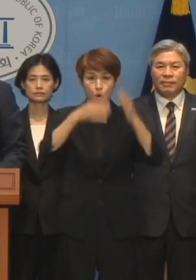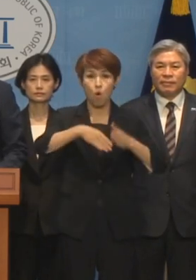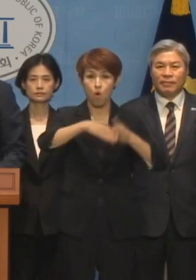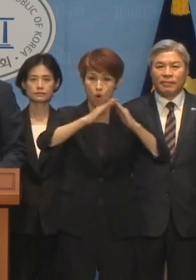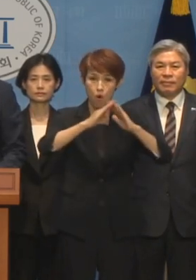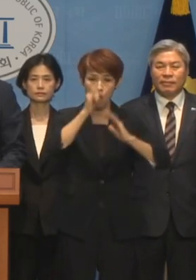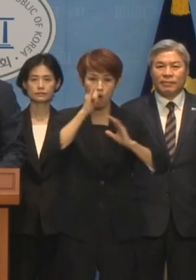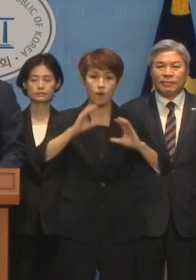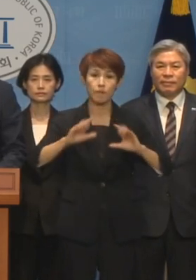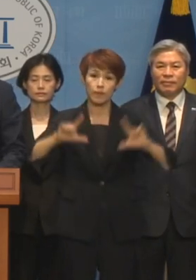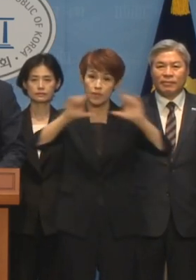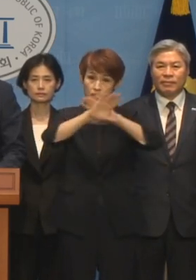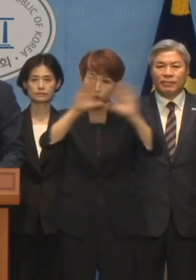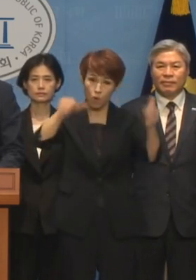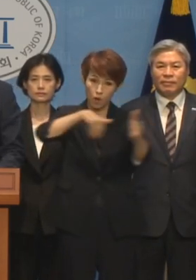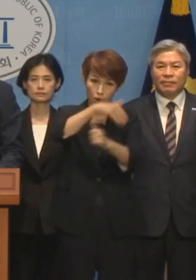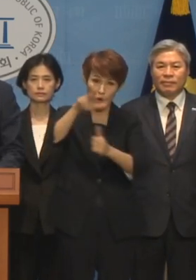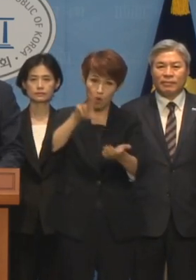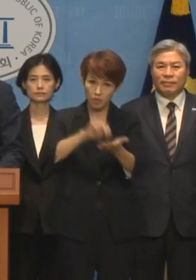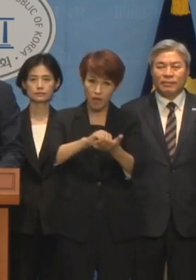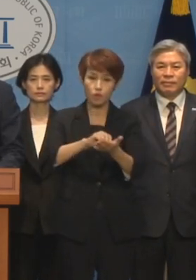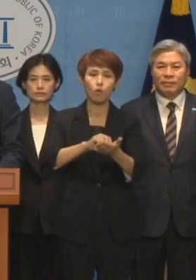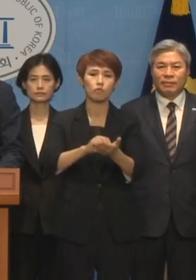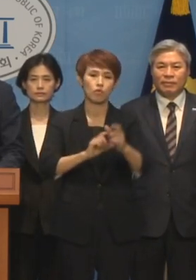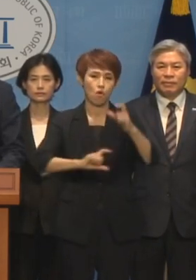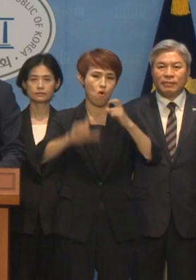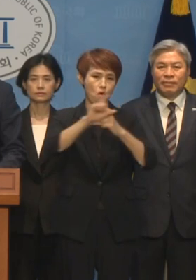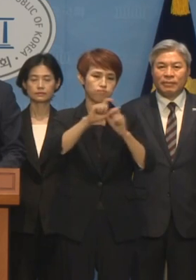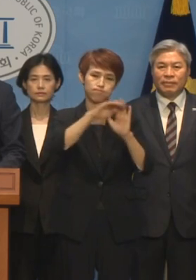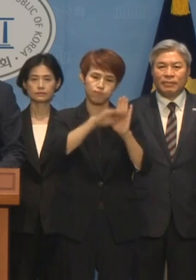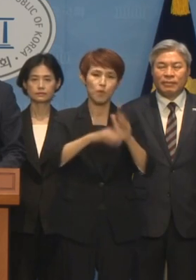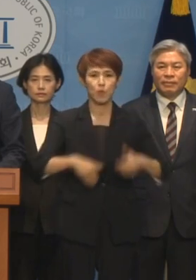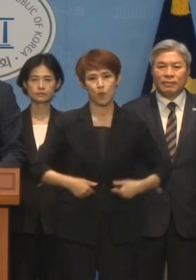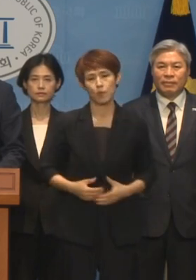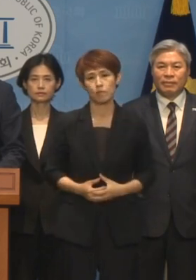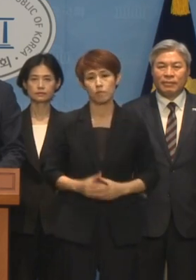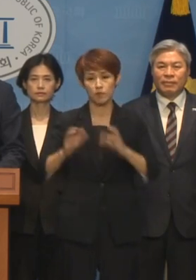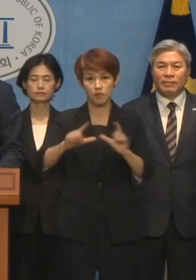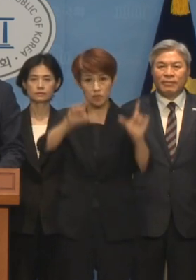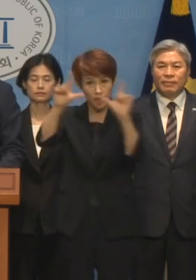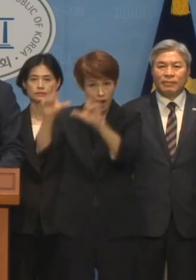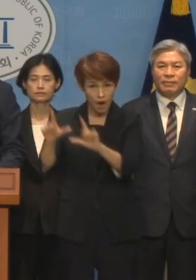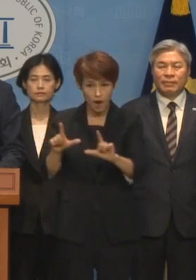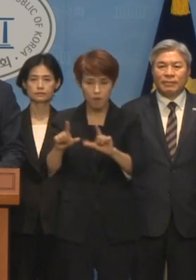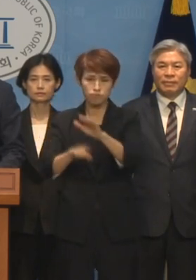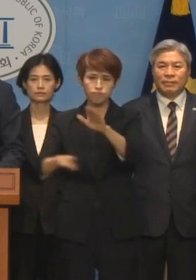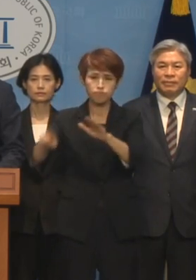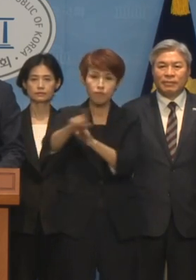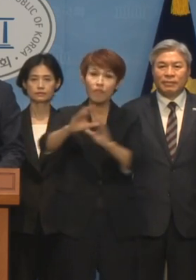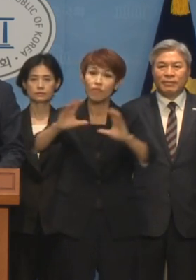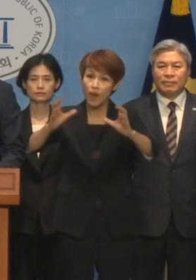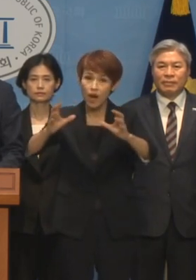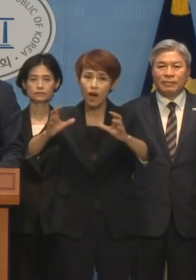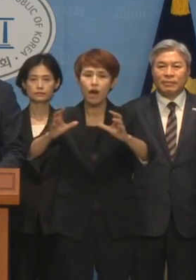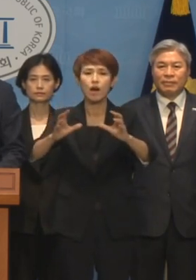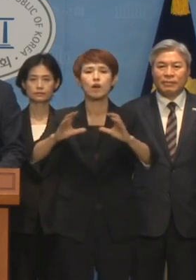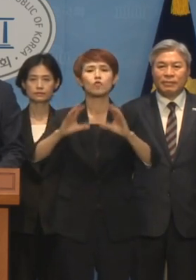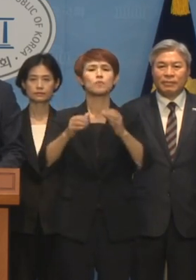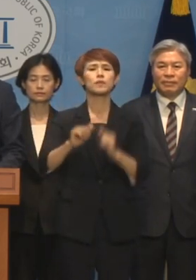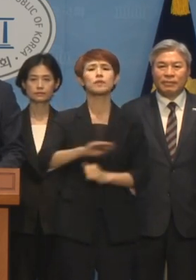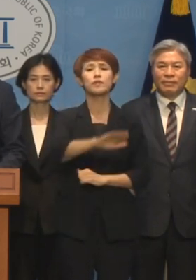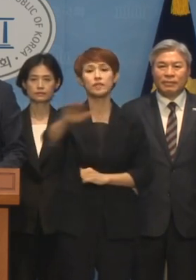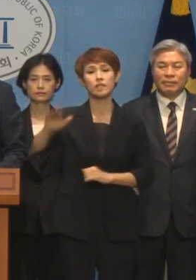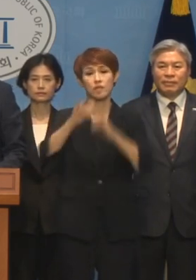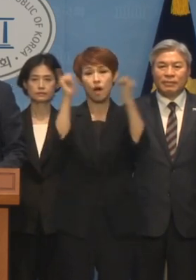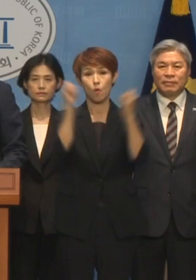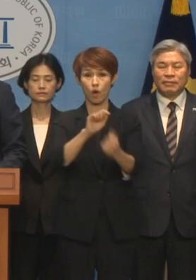기후환경 문제에서도 추가되어 될 것이라고 믿습니다. 민생이 선진이 되는 나라에서 국민이 누릴